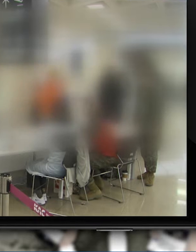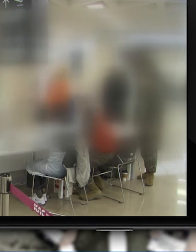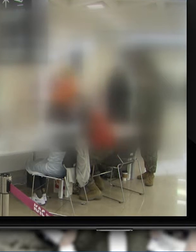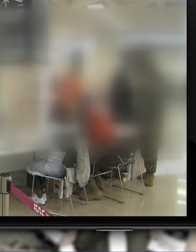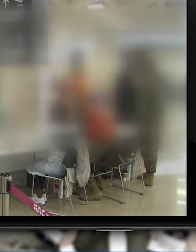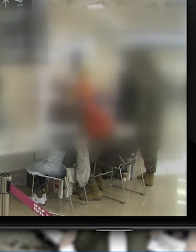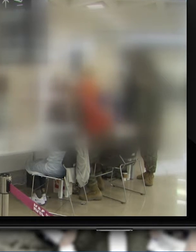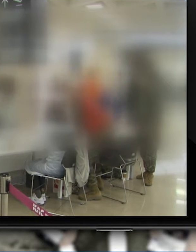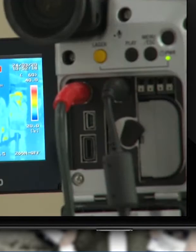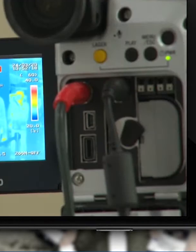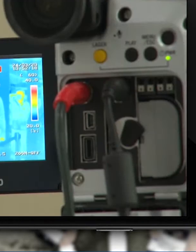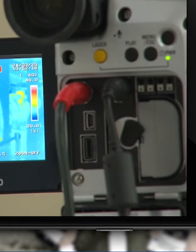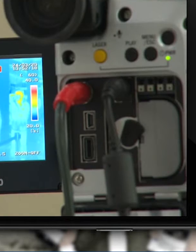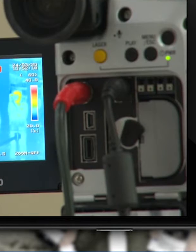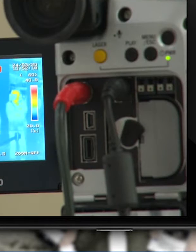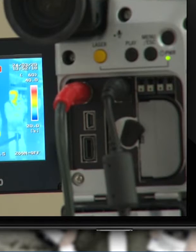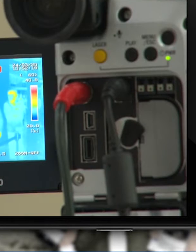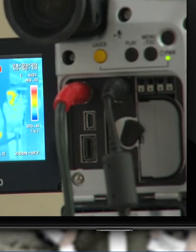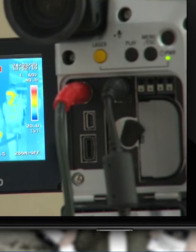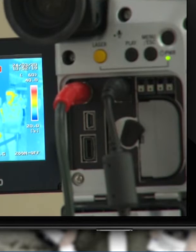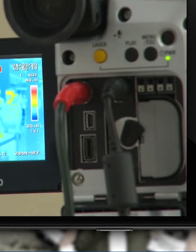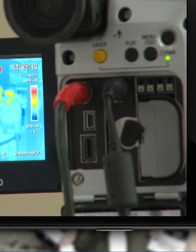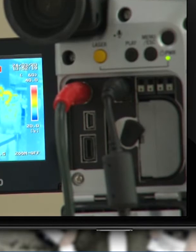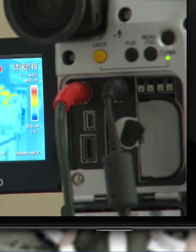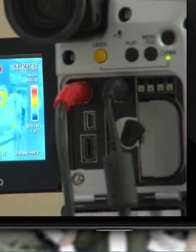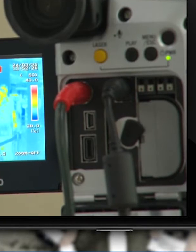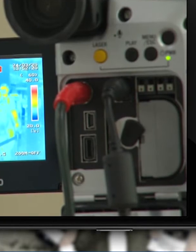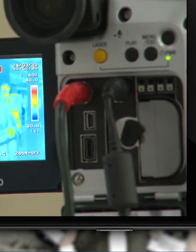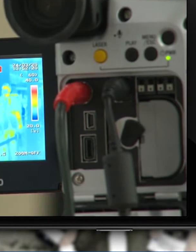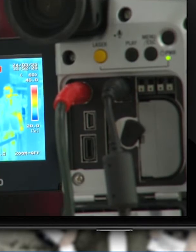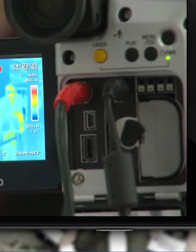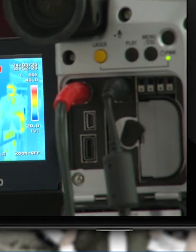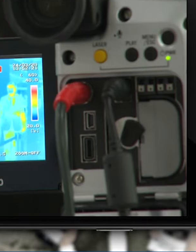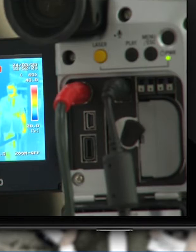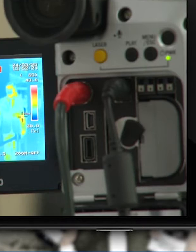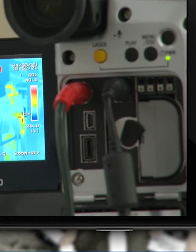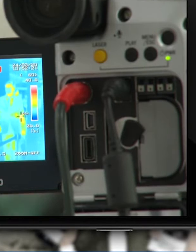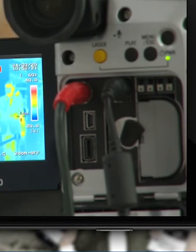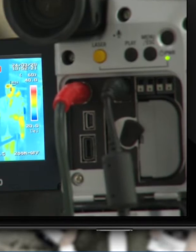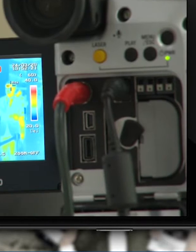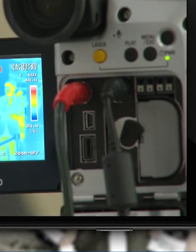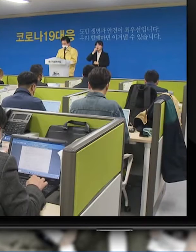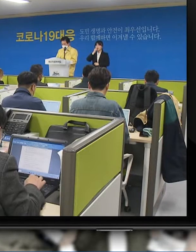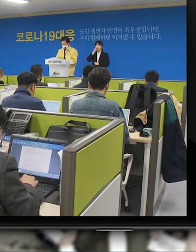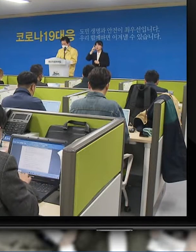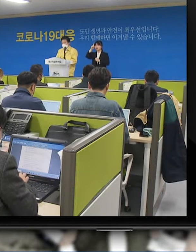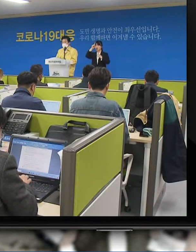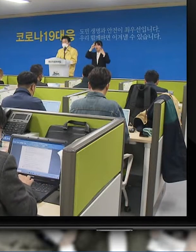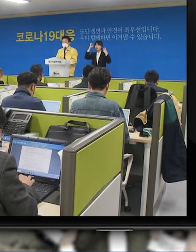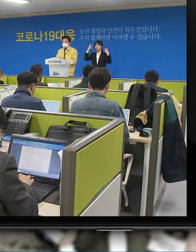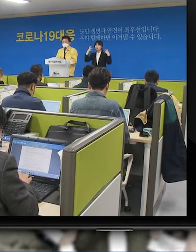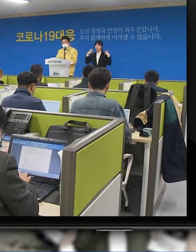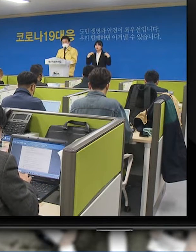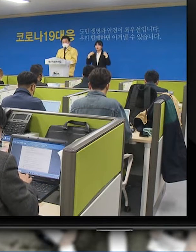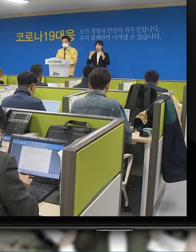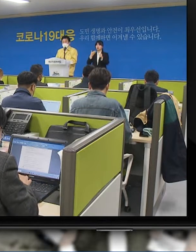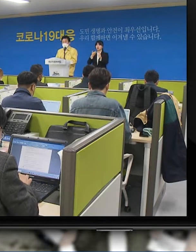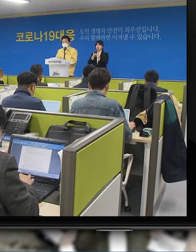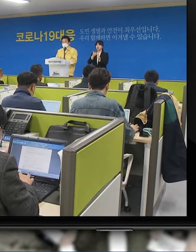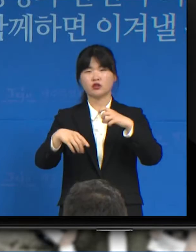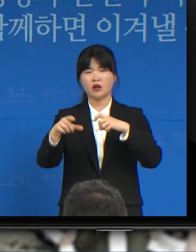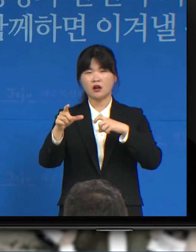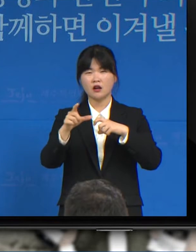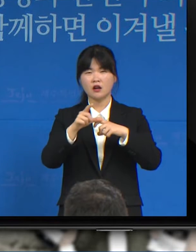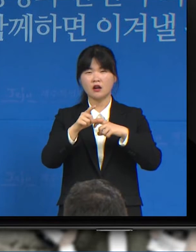뒤 당일 증상을 느꼈음에도 불구하고 4박 5일간 여행을 한 것으로 밝혀져 논란이 됐는데요. 때문에 원희룡 제주지사가